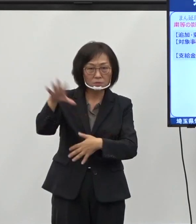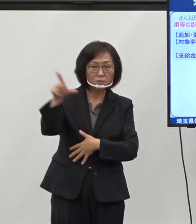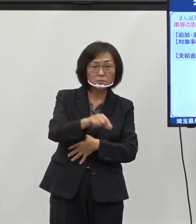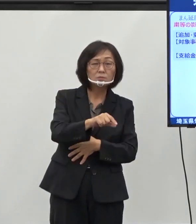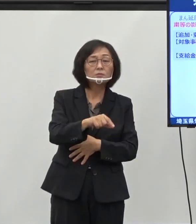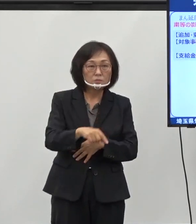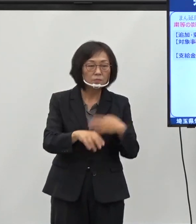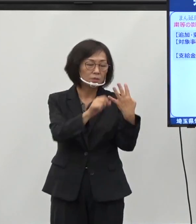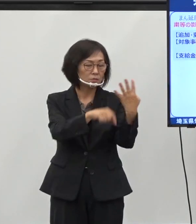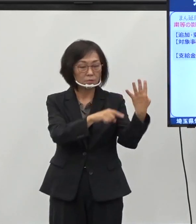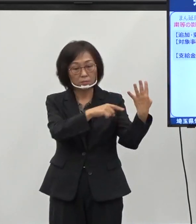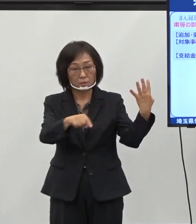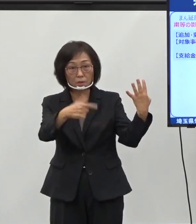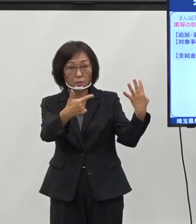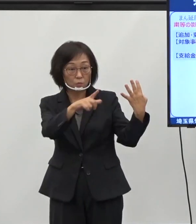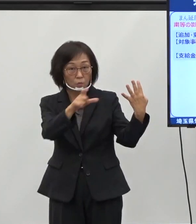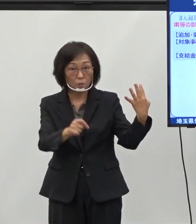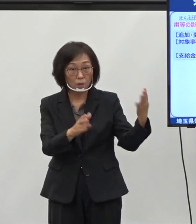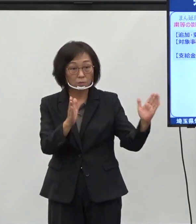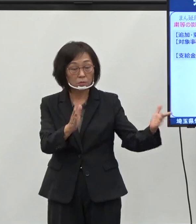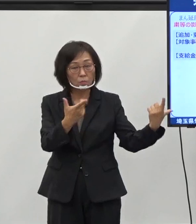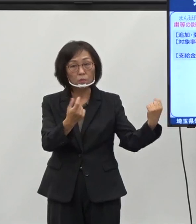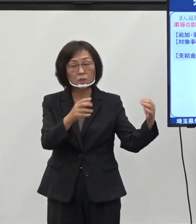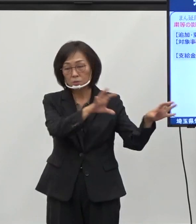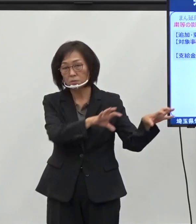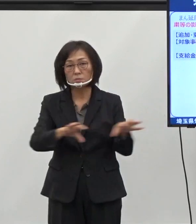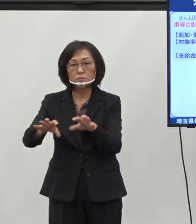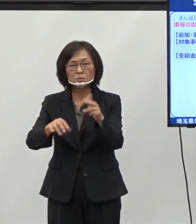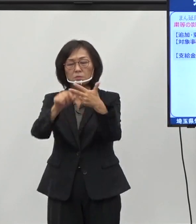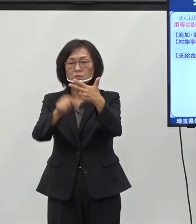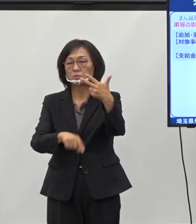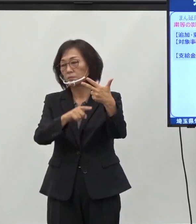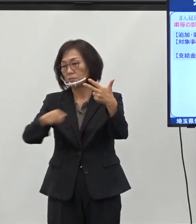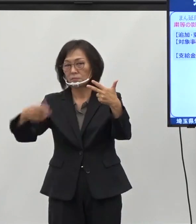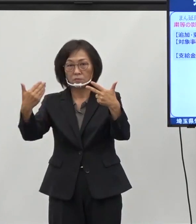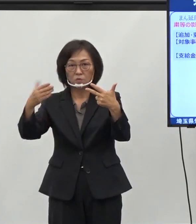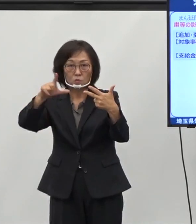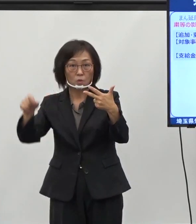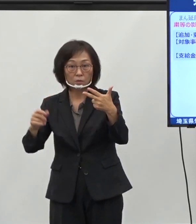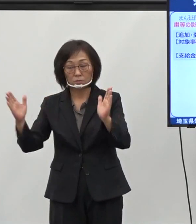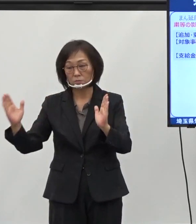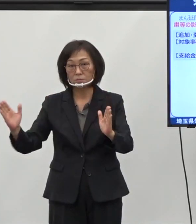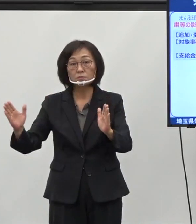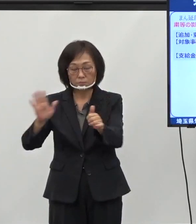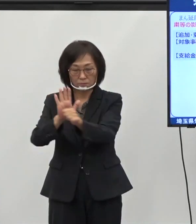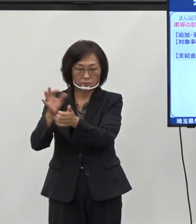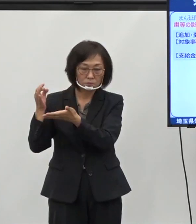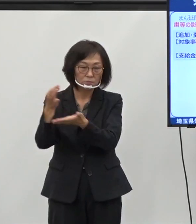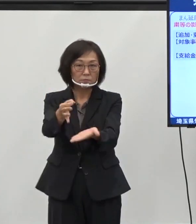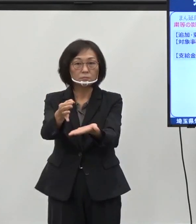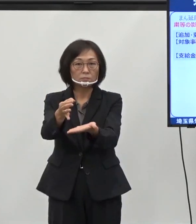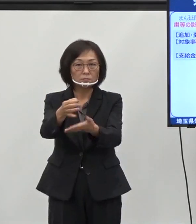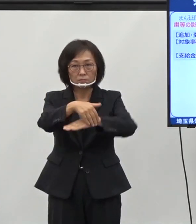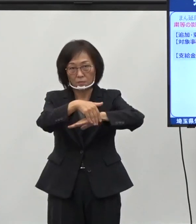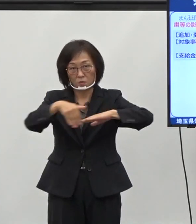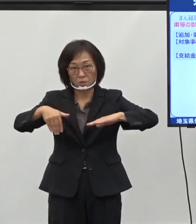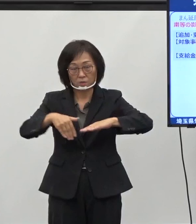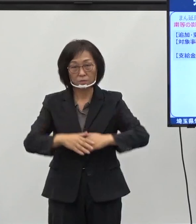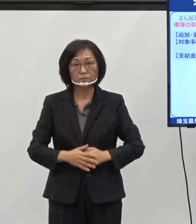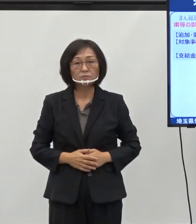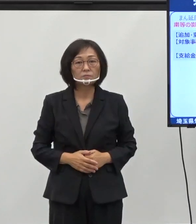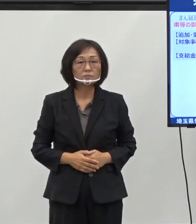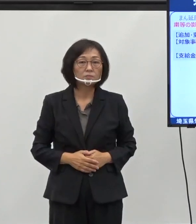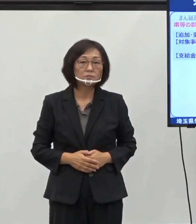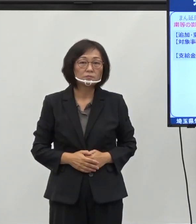引き続き、7月から9月までの協力支援金を新たに支給するものでございます。